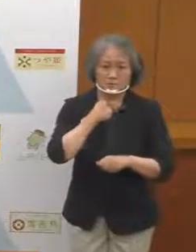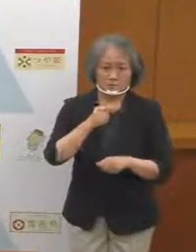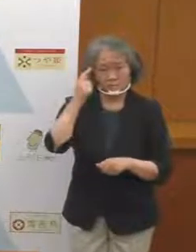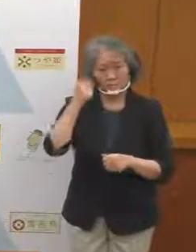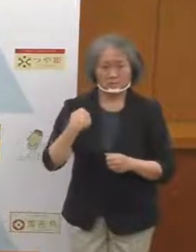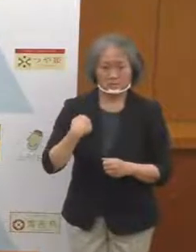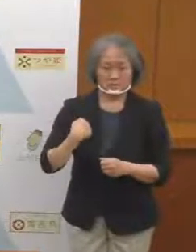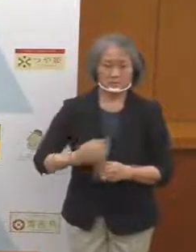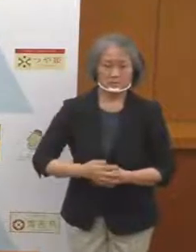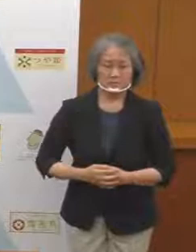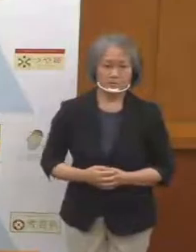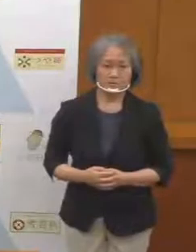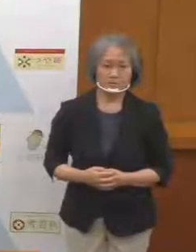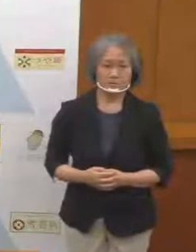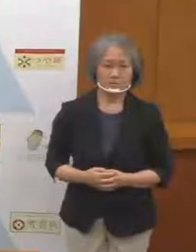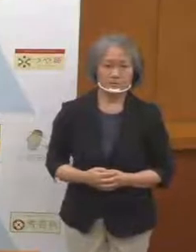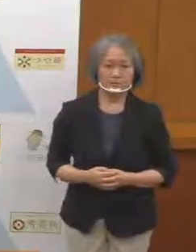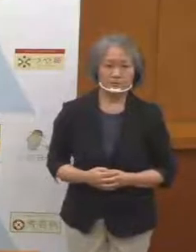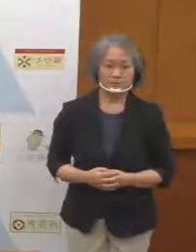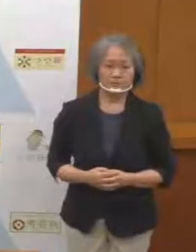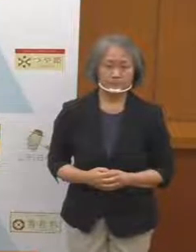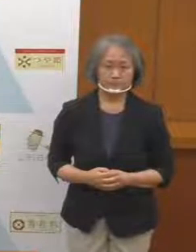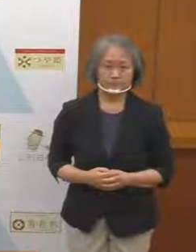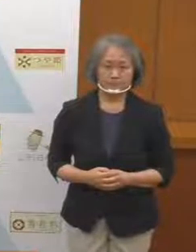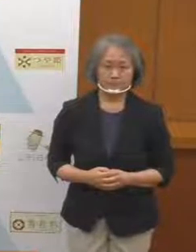考えているところでございます